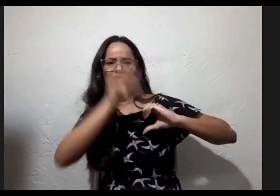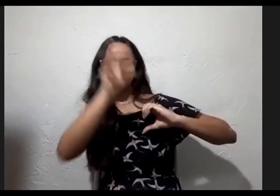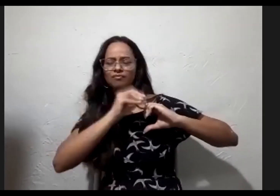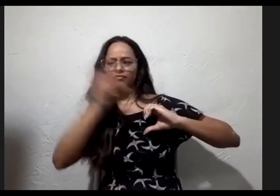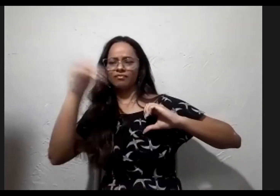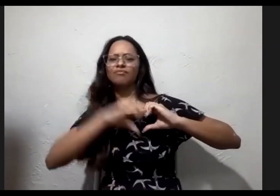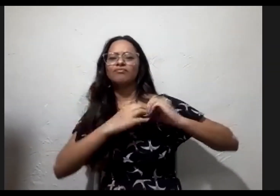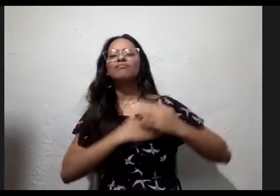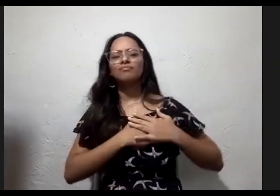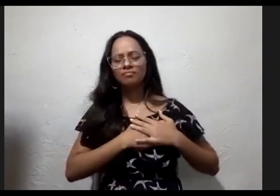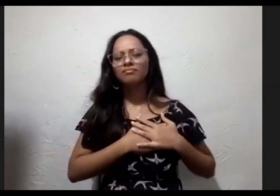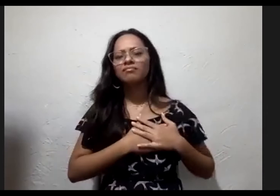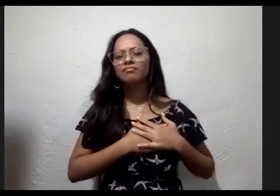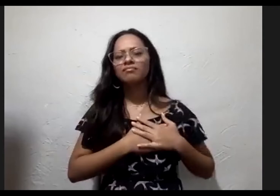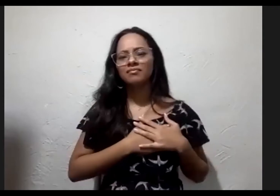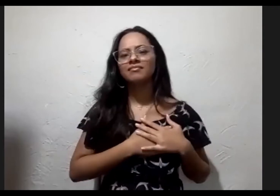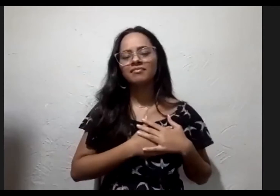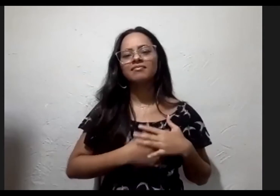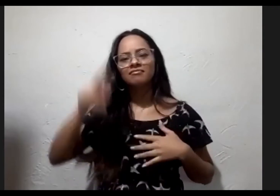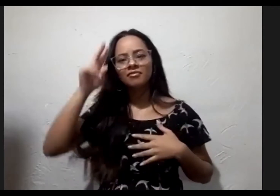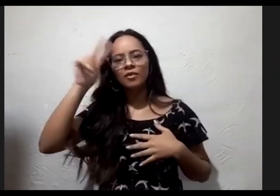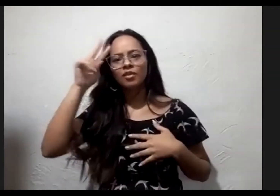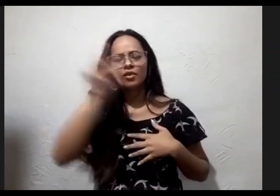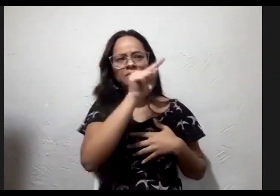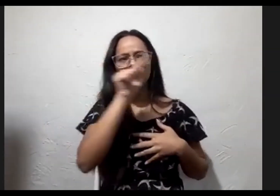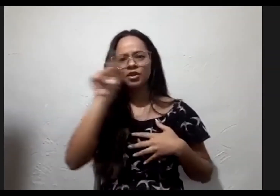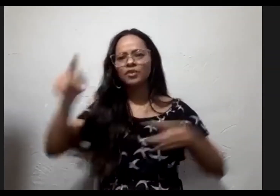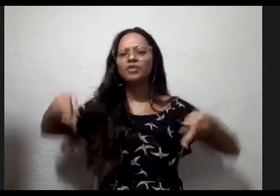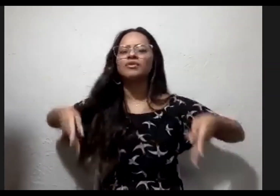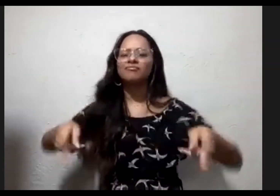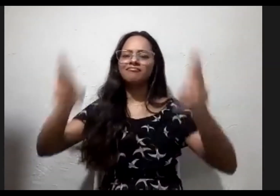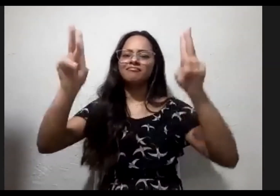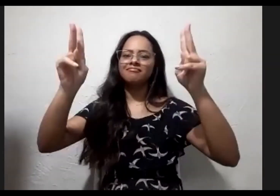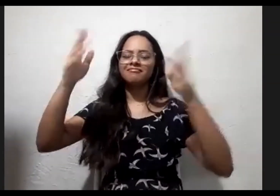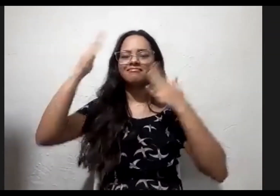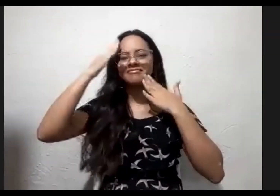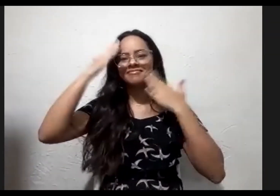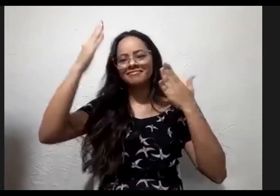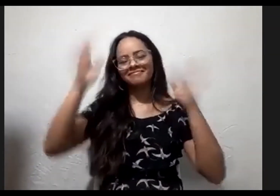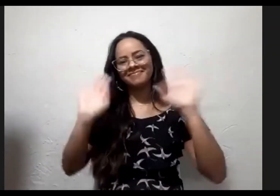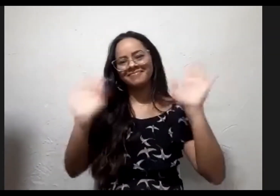turma 2, que também viu essa necessidade por experiências que ela passou, de ver a dificuldade de alunos